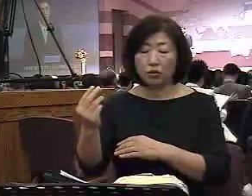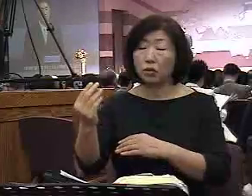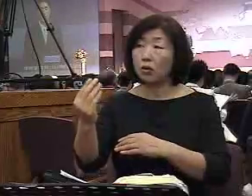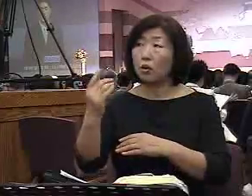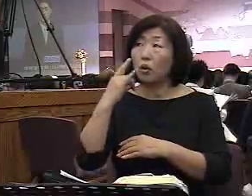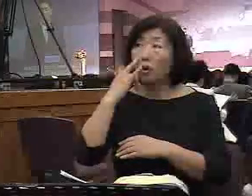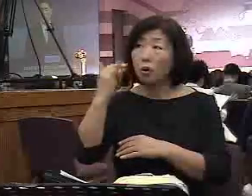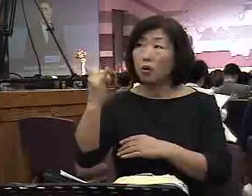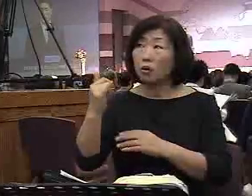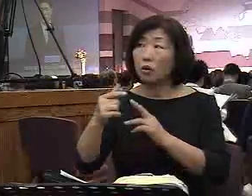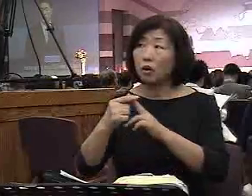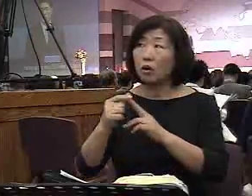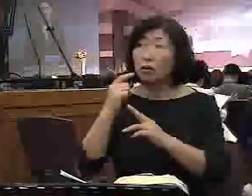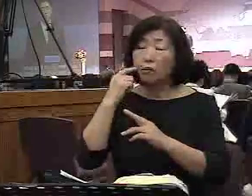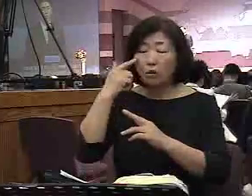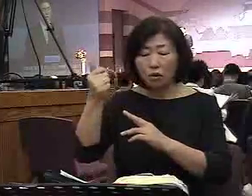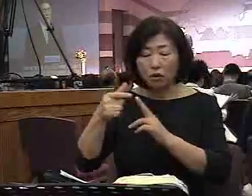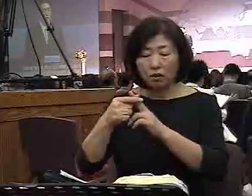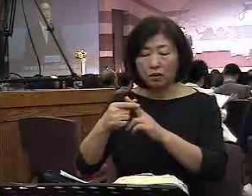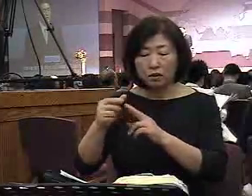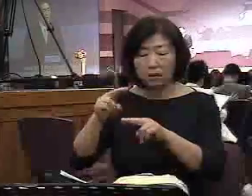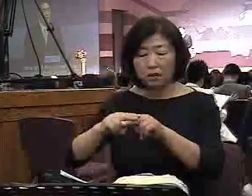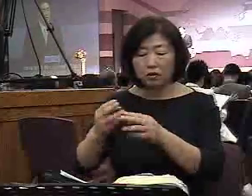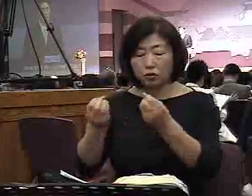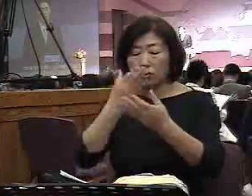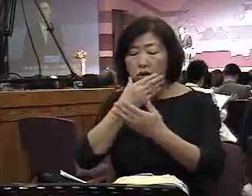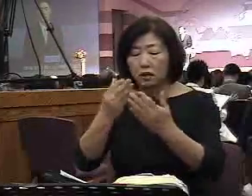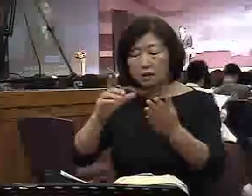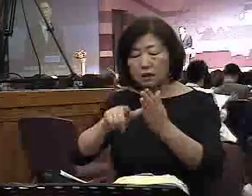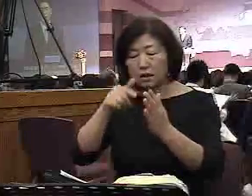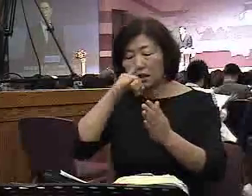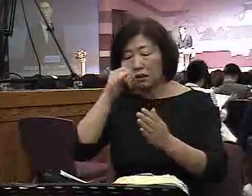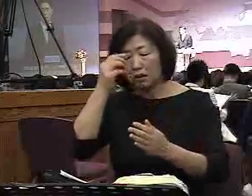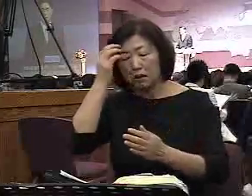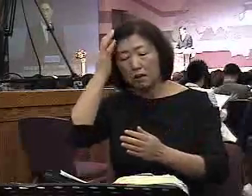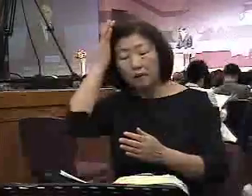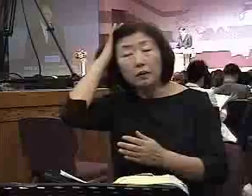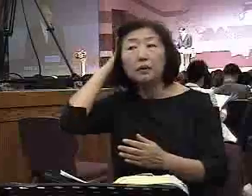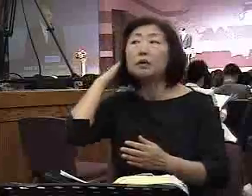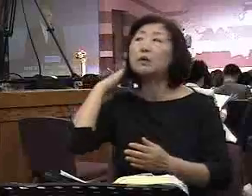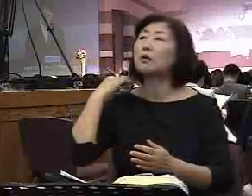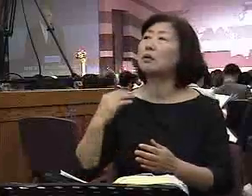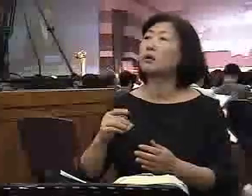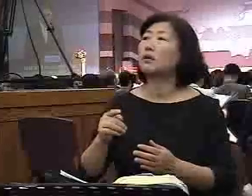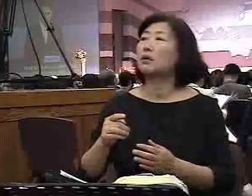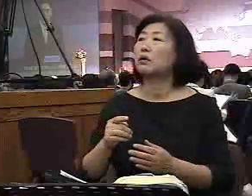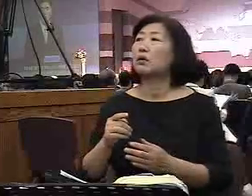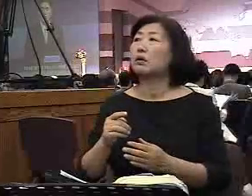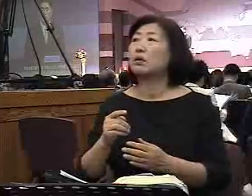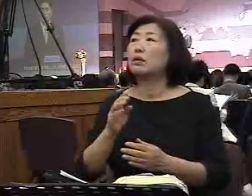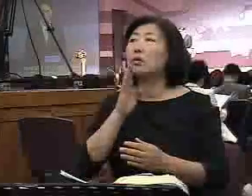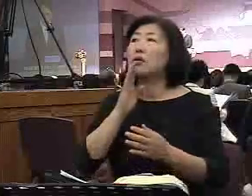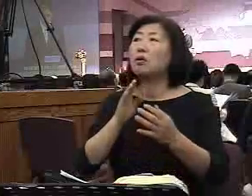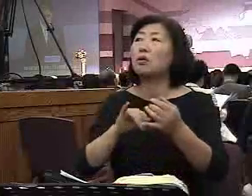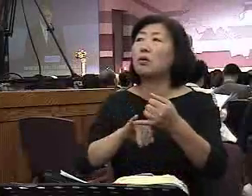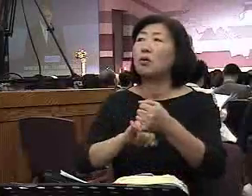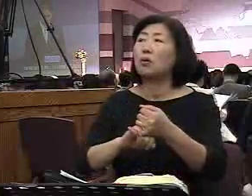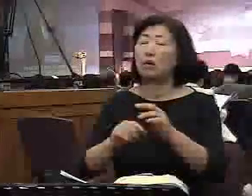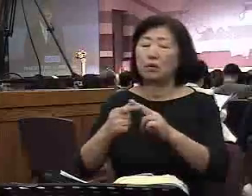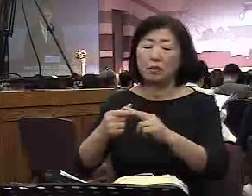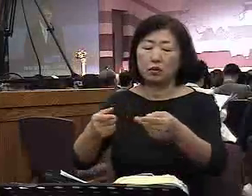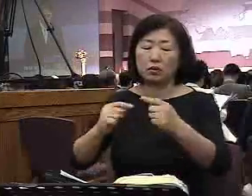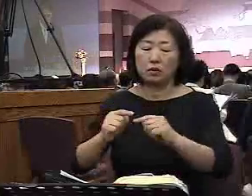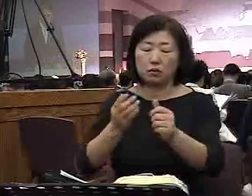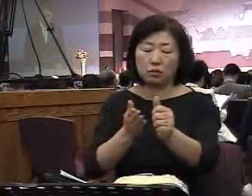부모님들께서는 목회자들과 함께 자녀들 축복하는 시간이 있기 때문에 그 자녀들이 입교하는 시간에 꼭 함께 동참해